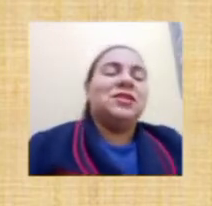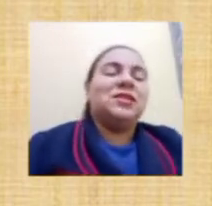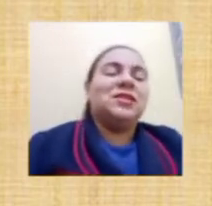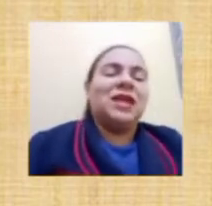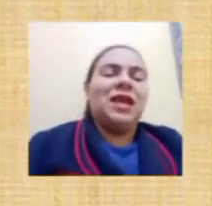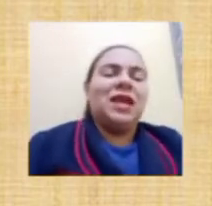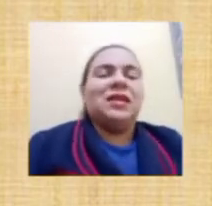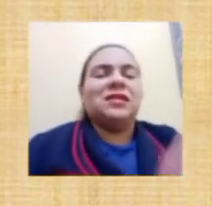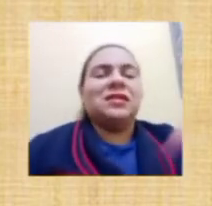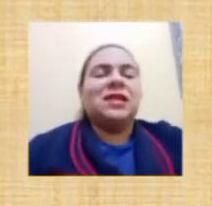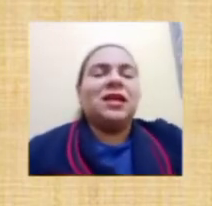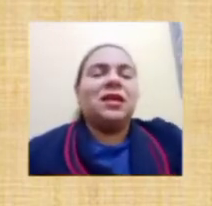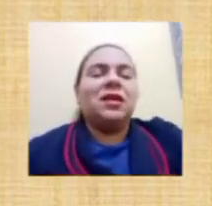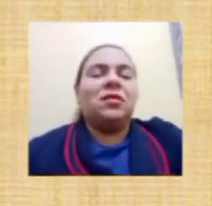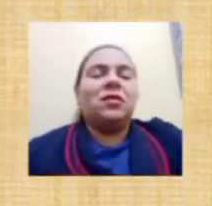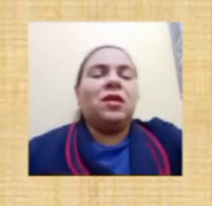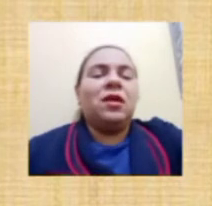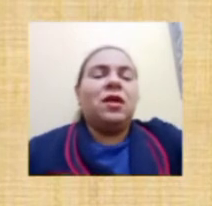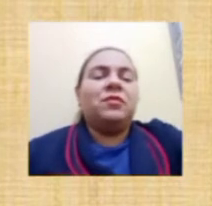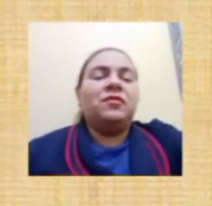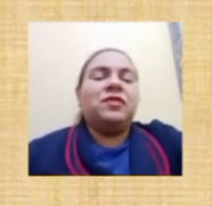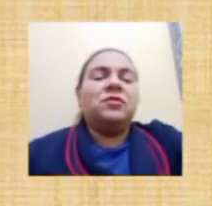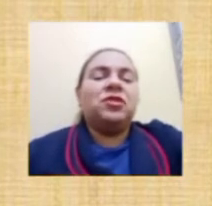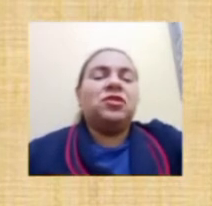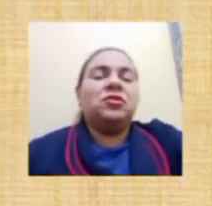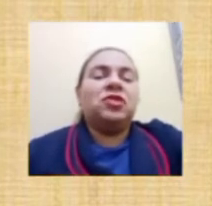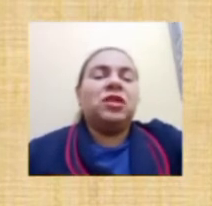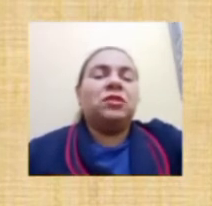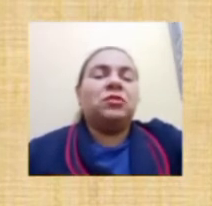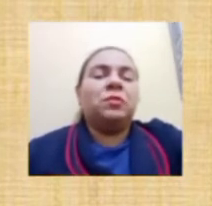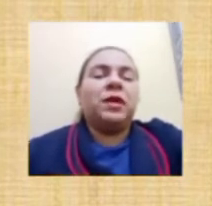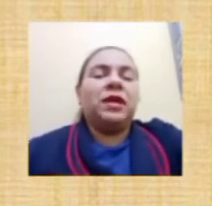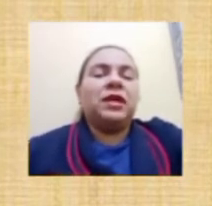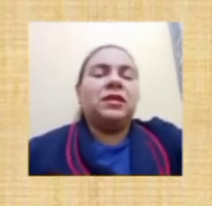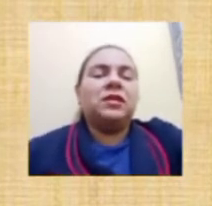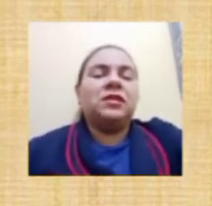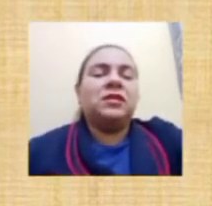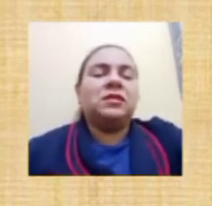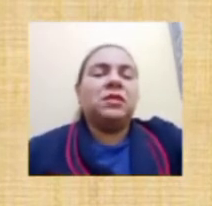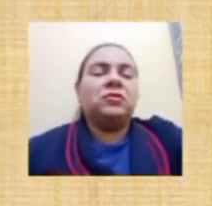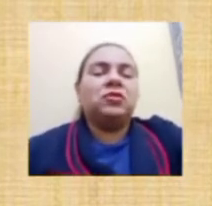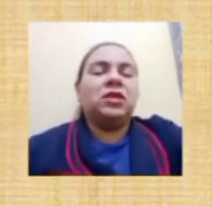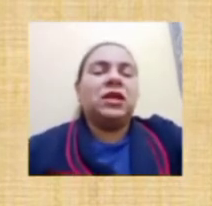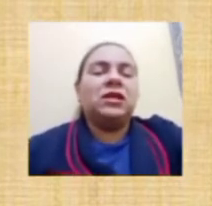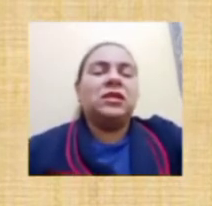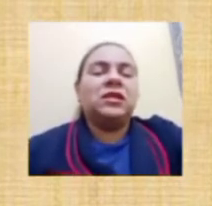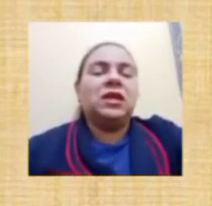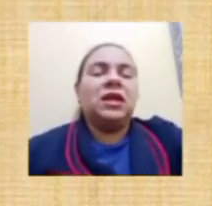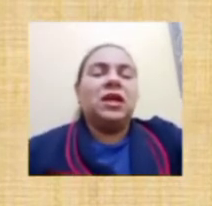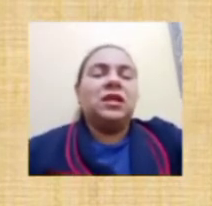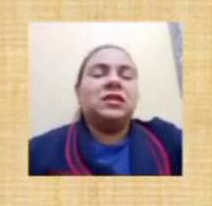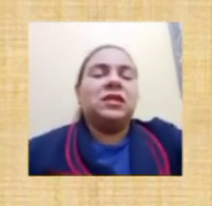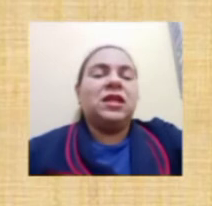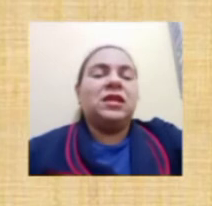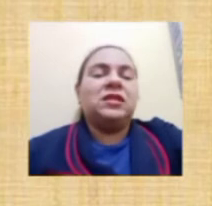dá? Hã? Isso! 11. 11 mais